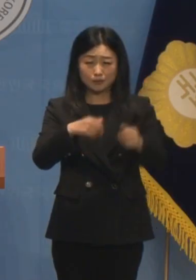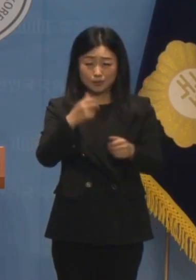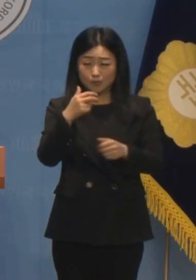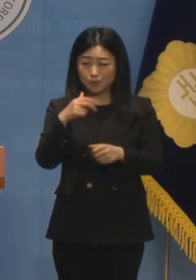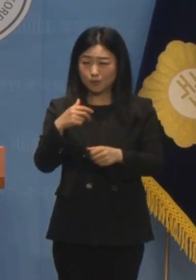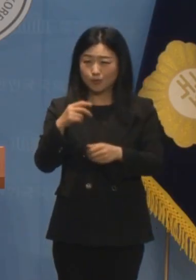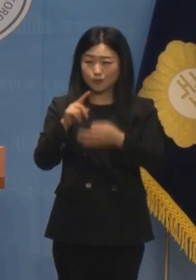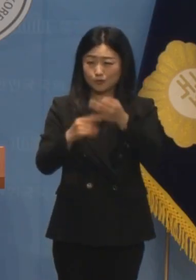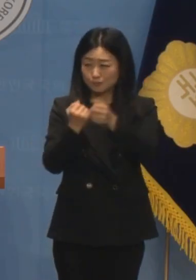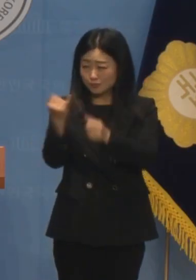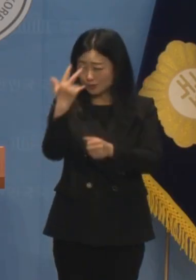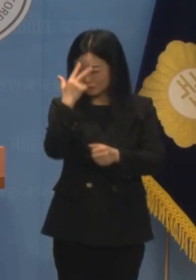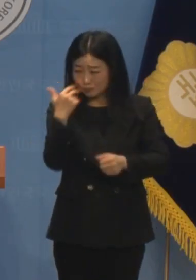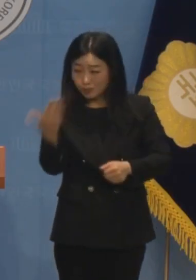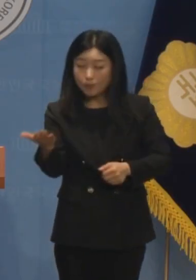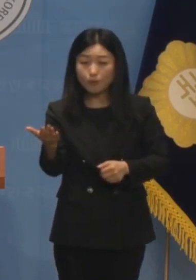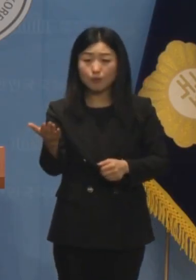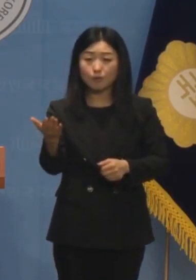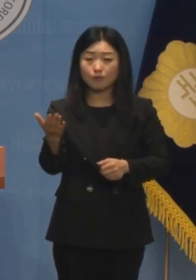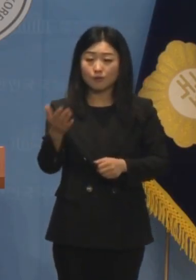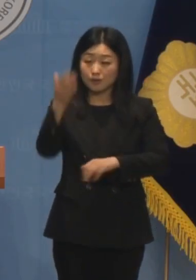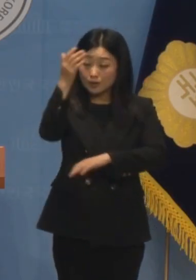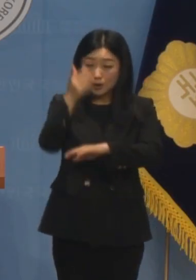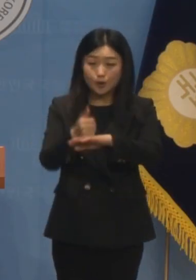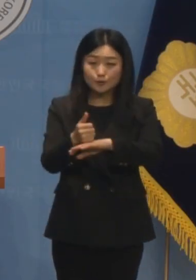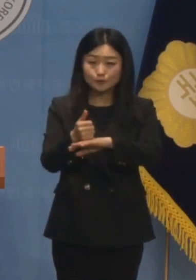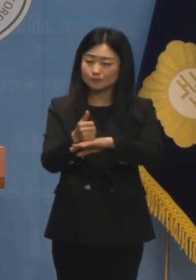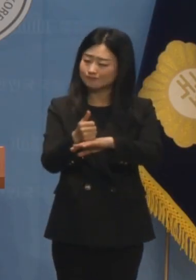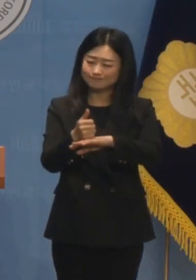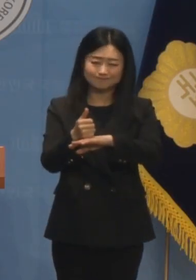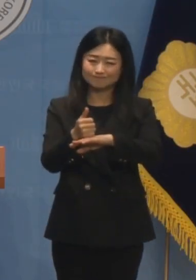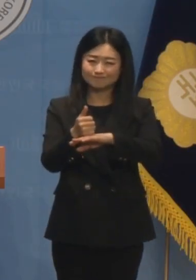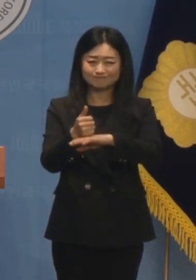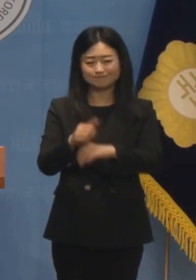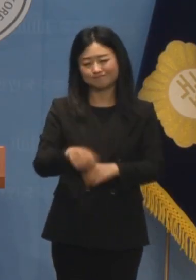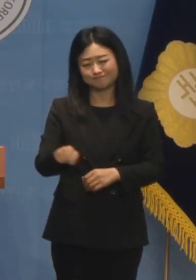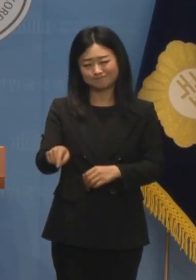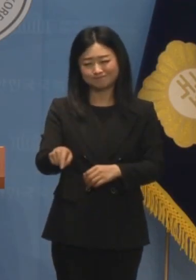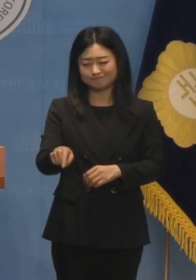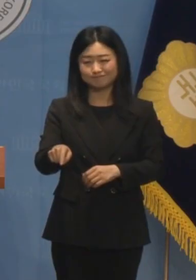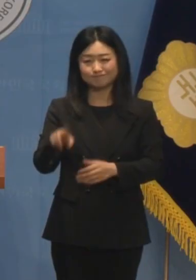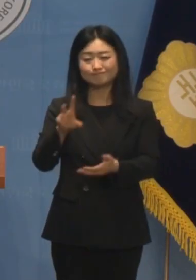봐주기 수사를 했을 때 이미 예견된 결과입니다.